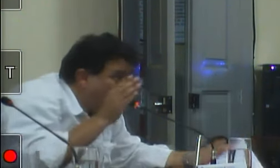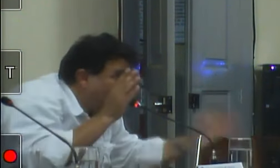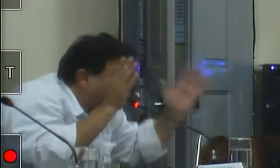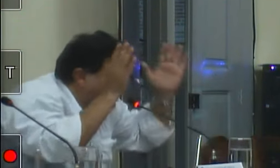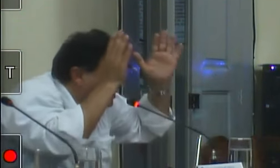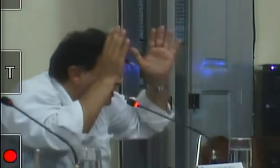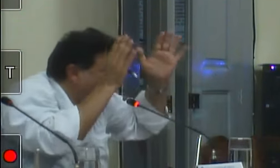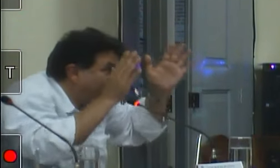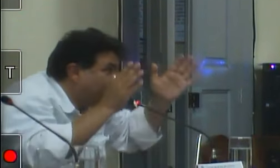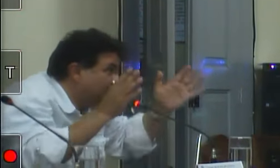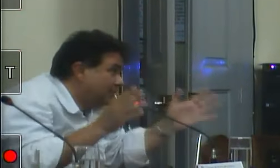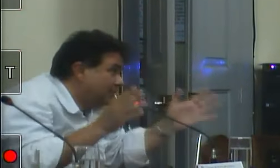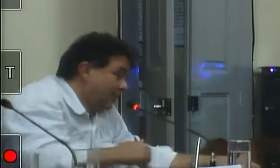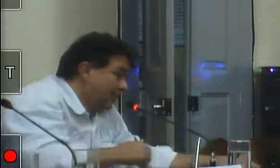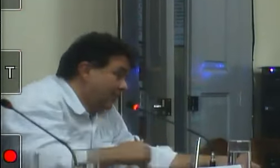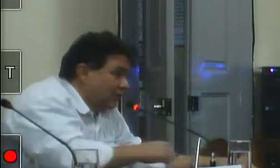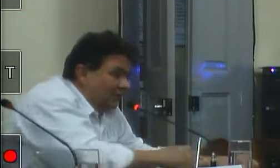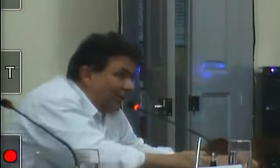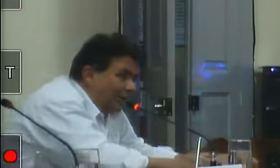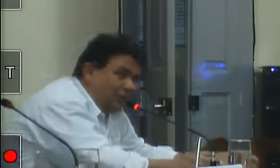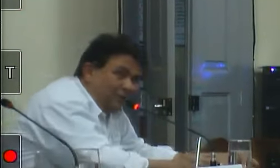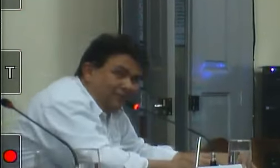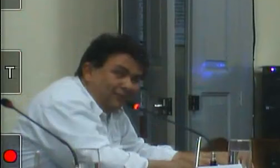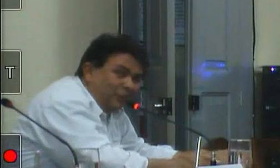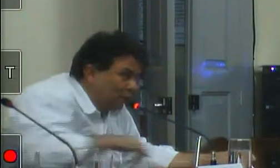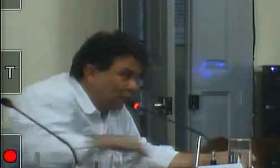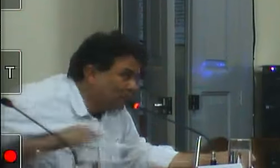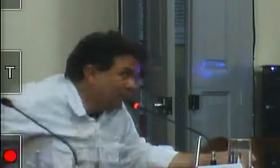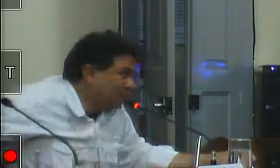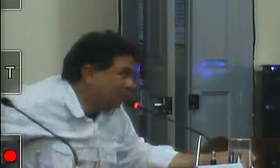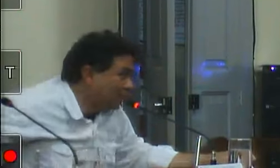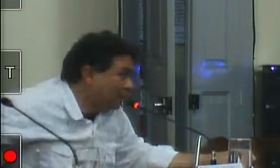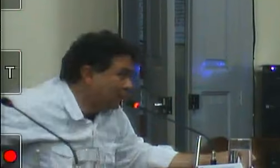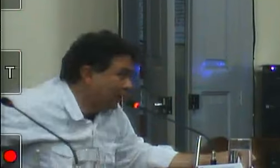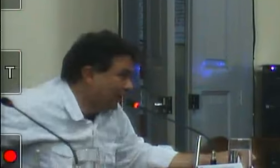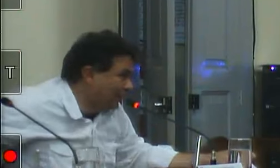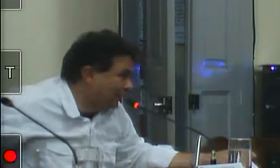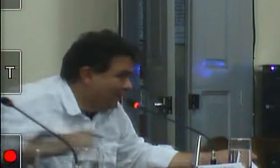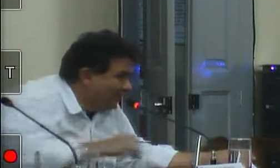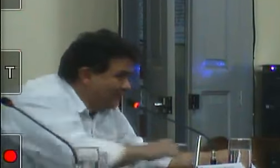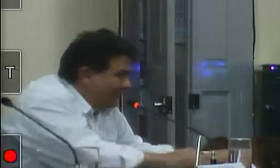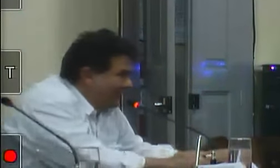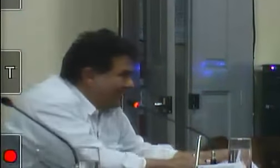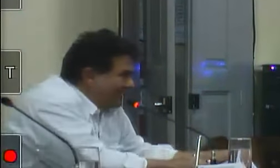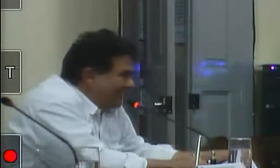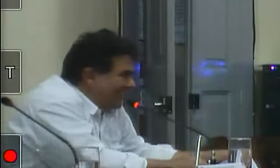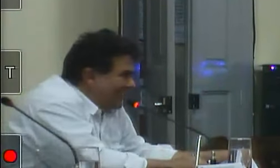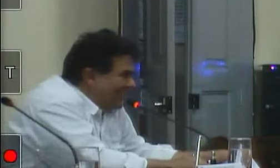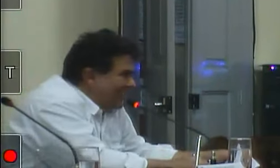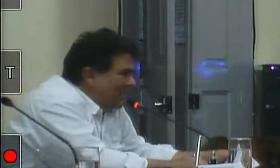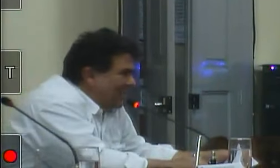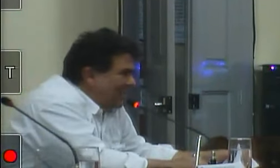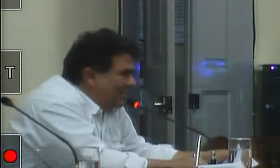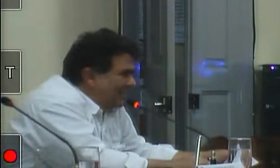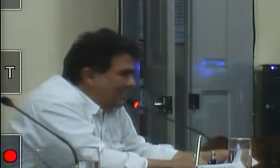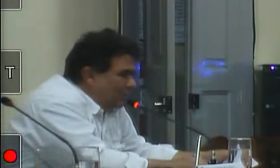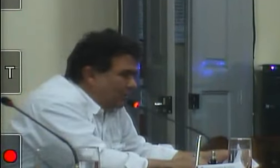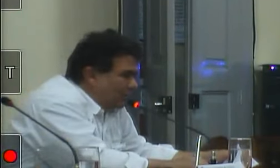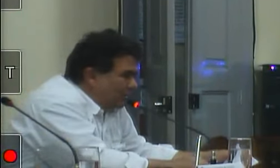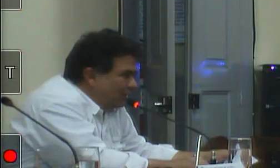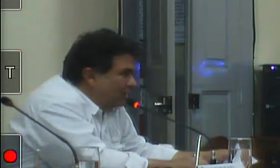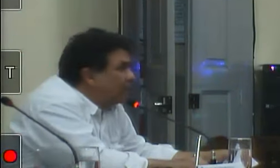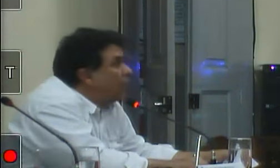Agora é uma caixinha de Xarelto. Xarelto. O Silvio pensa que é perfume Chanel, tô, né? Surpresa, não? Vereador. Eu também